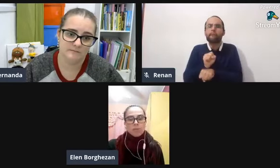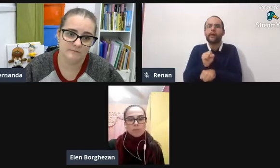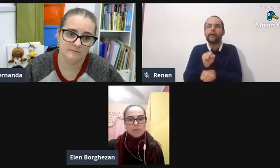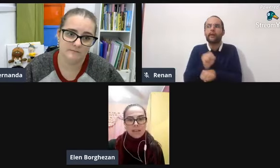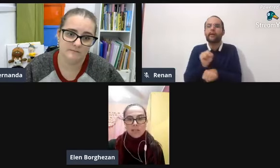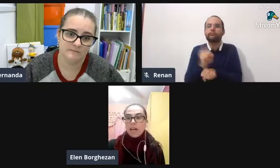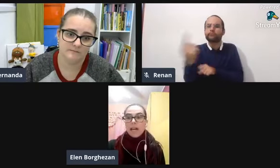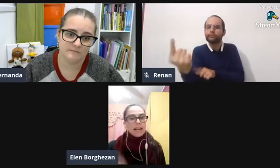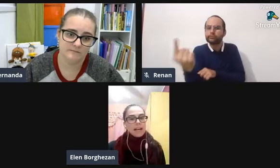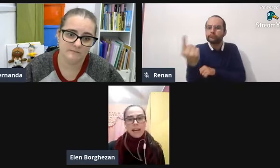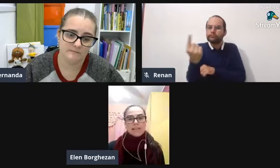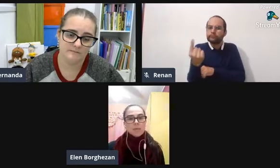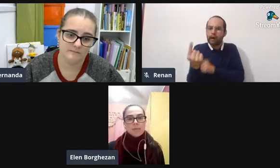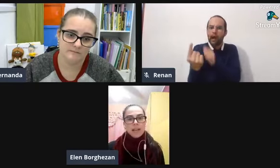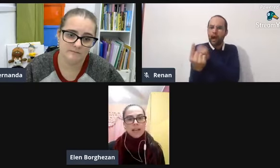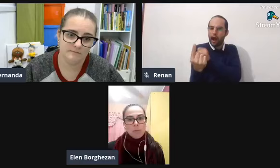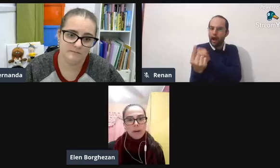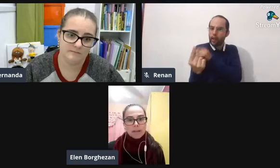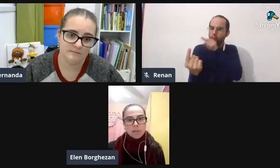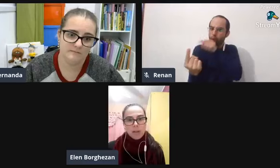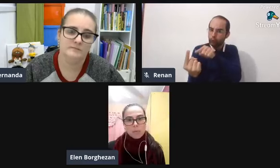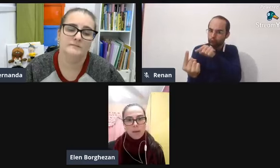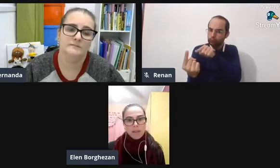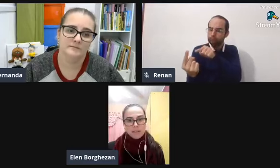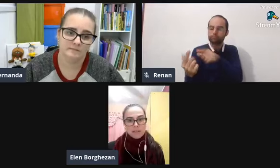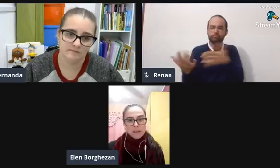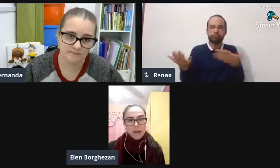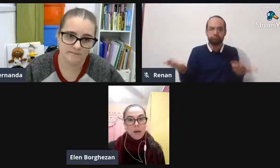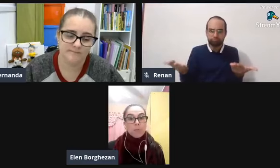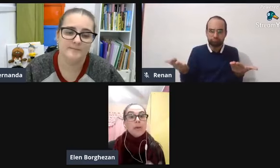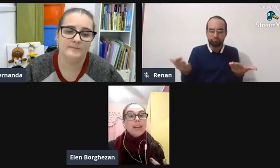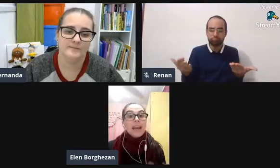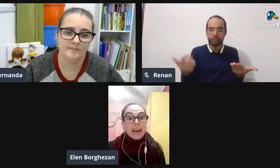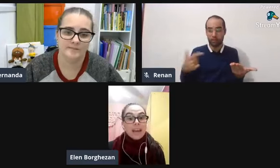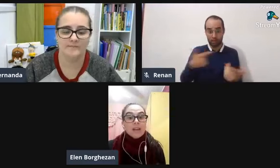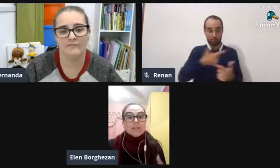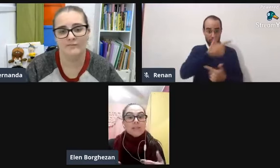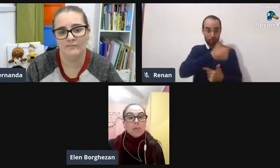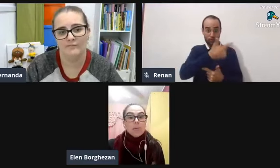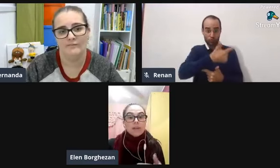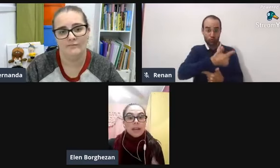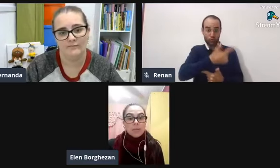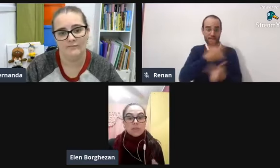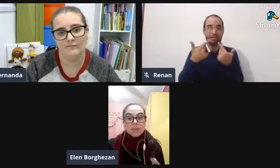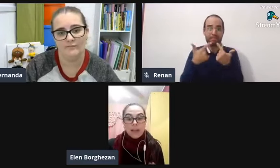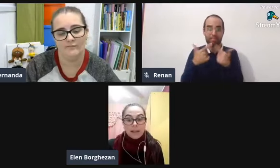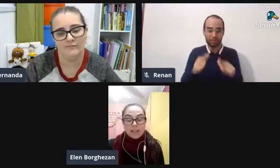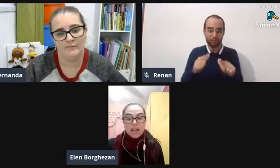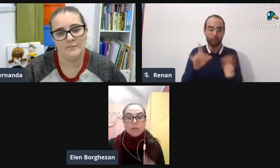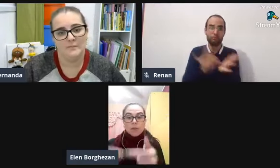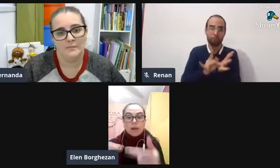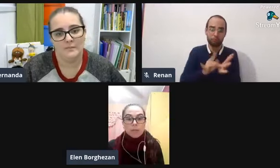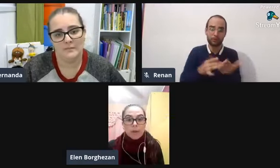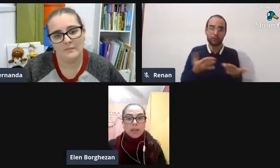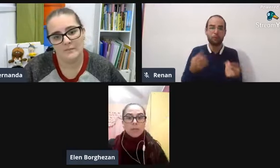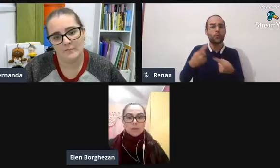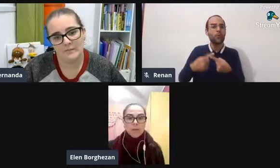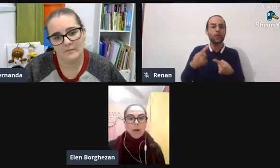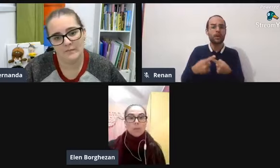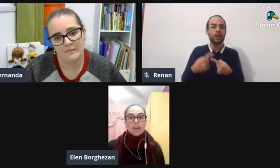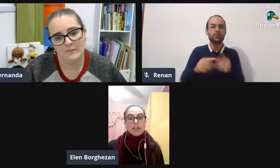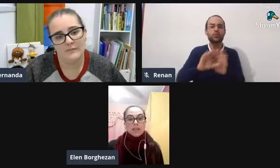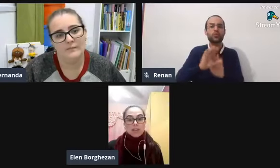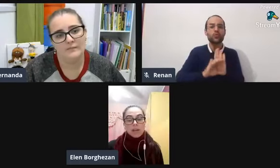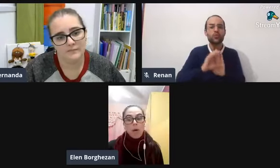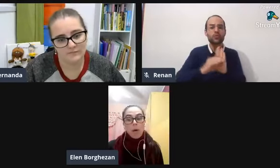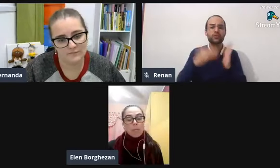antes? Como tu disseste, ela é a segunda língua do nosso país. Por que nós não podemos tê-la já no nosso currículo?